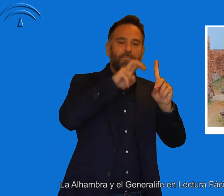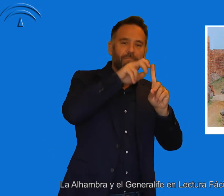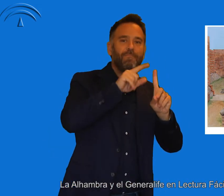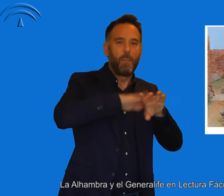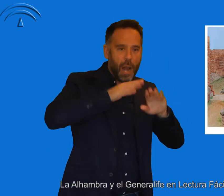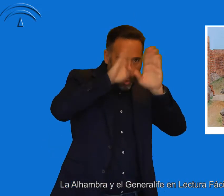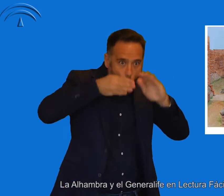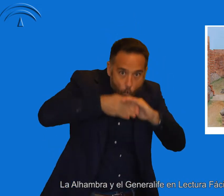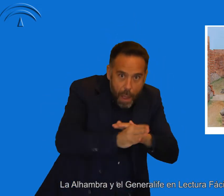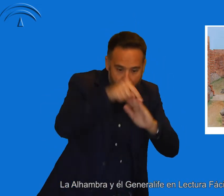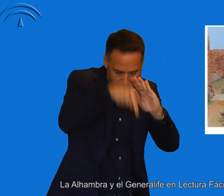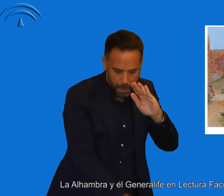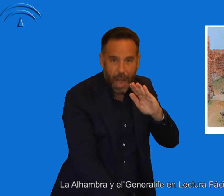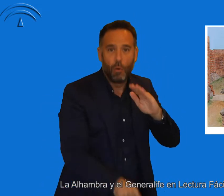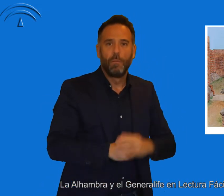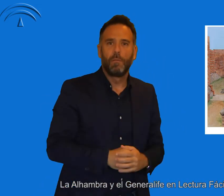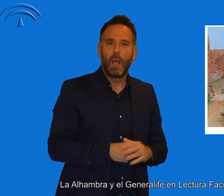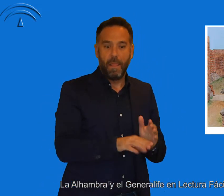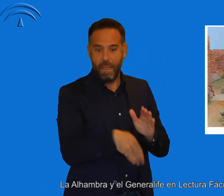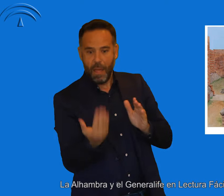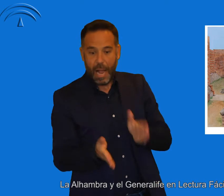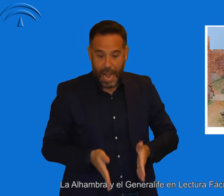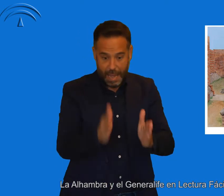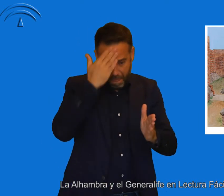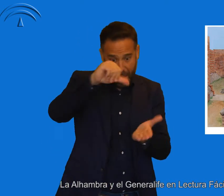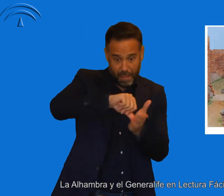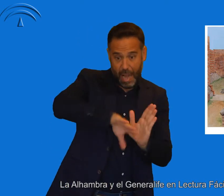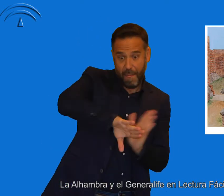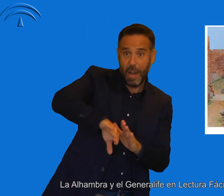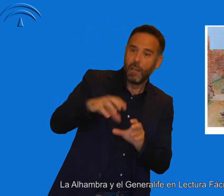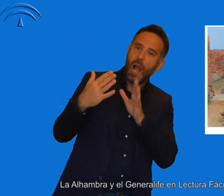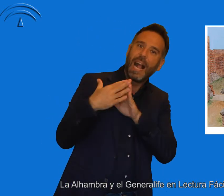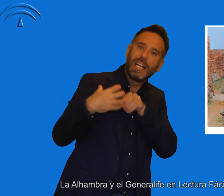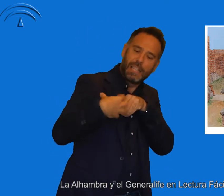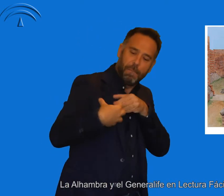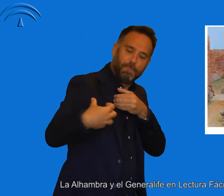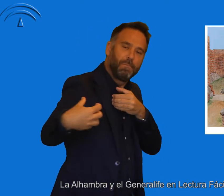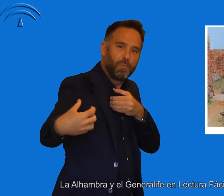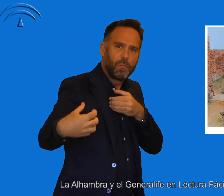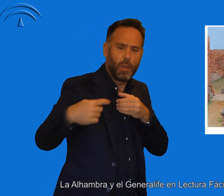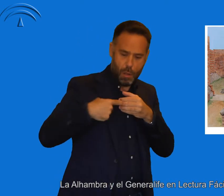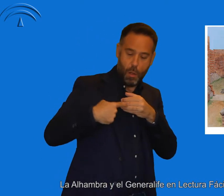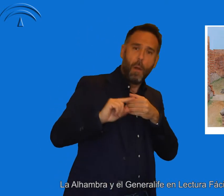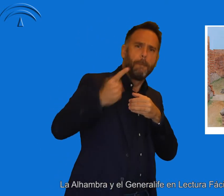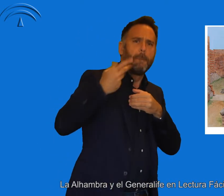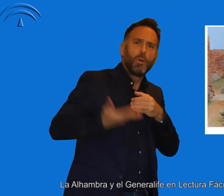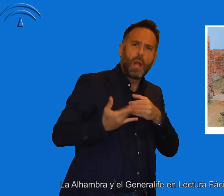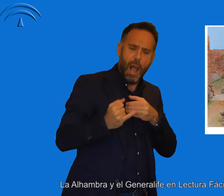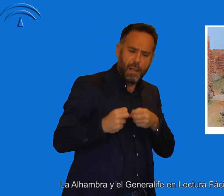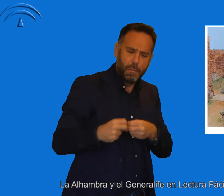servía para entrar en la cueva subterránea. Al lado derecho de la calle central están las viviendas.